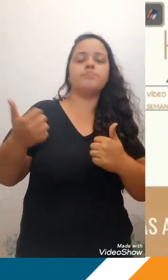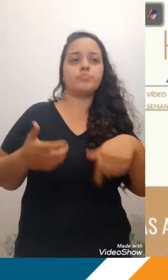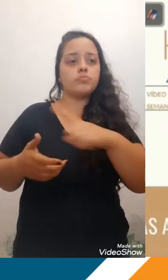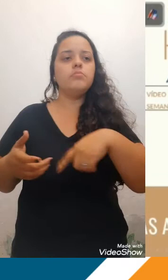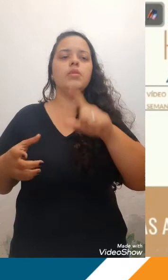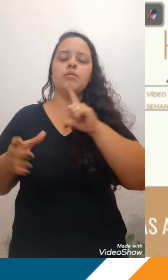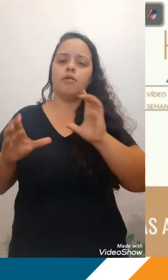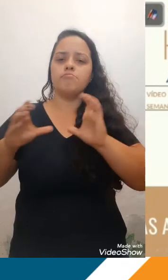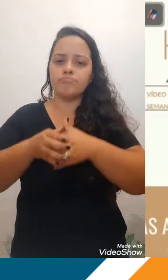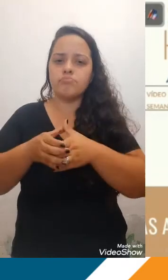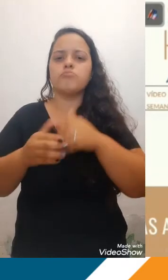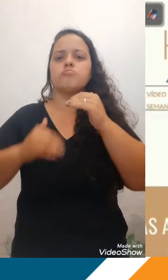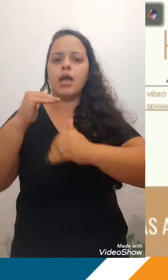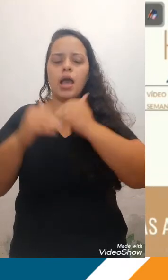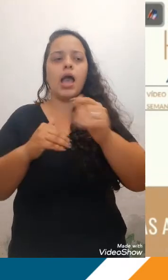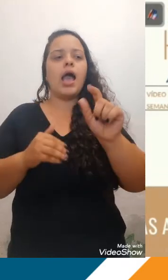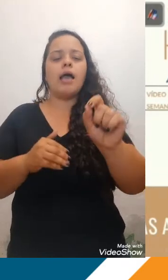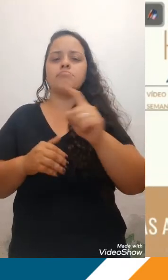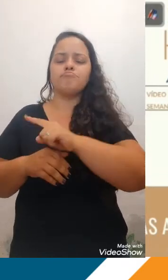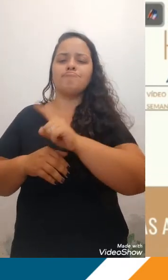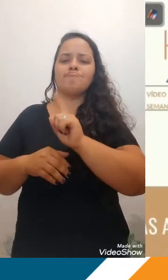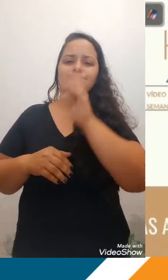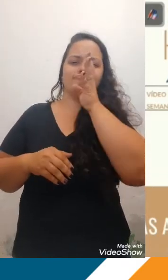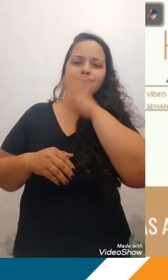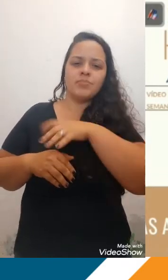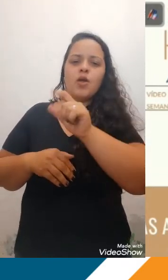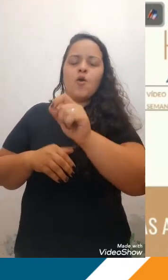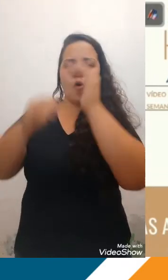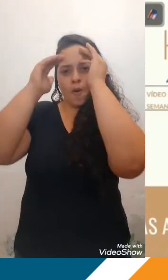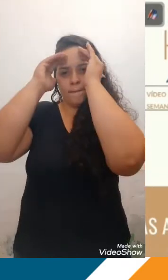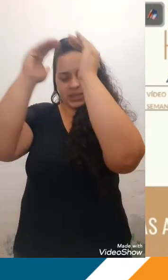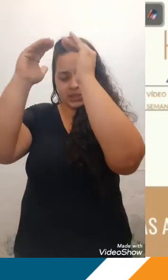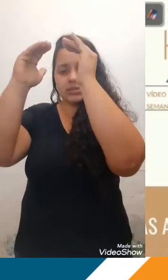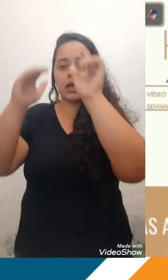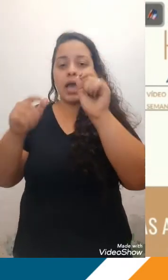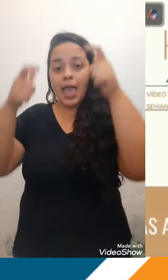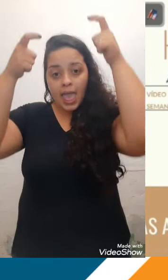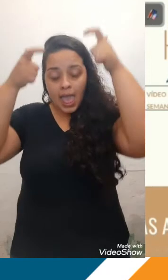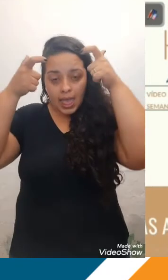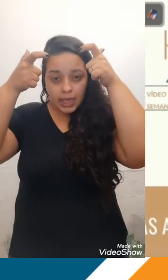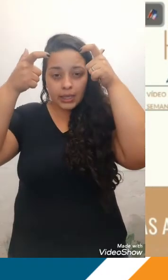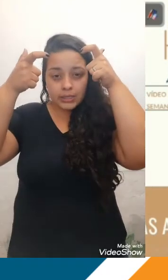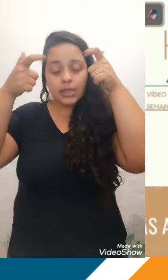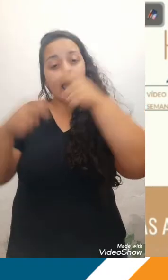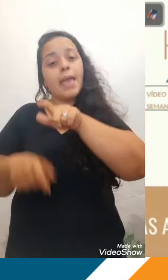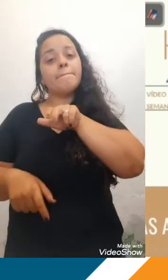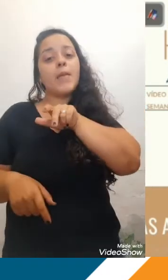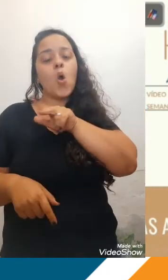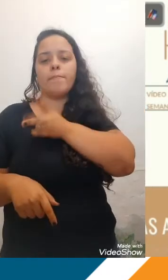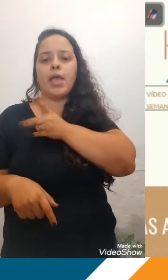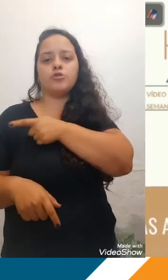governativas, provinciais, pois elas se recusavam a obedecer o então rei espanhol, que era o irmão